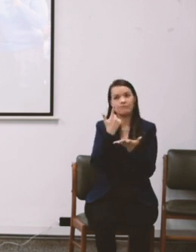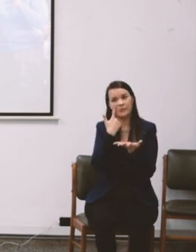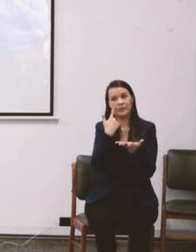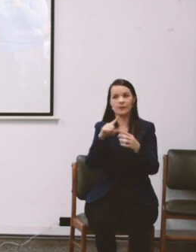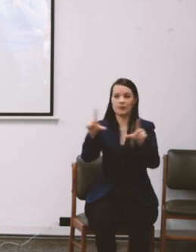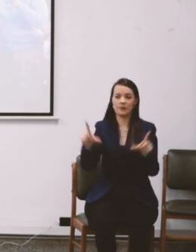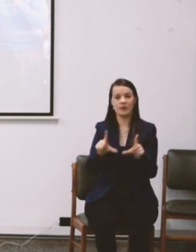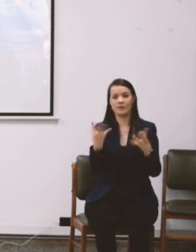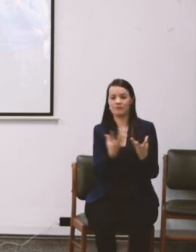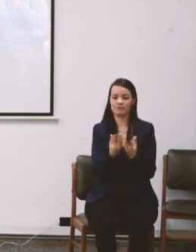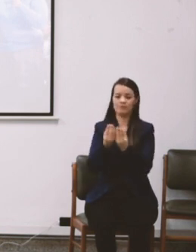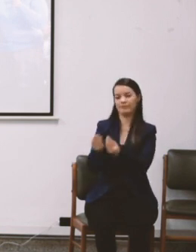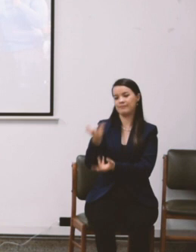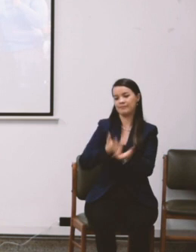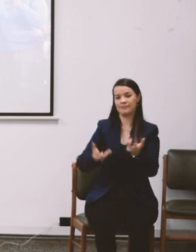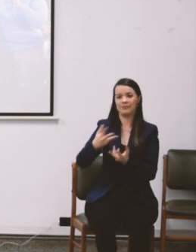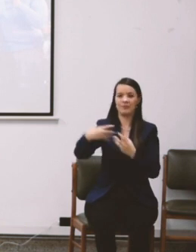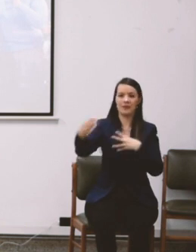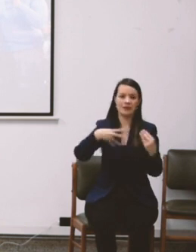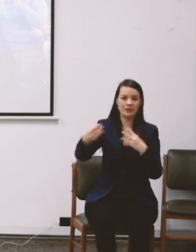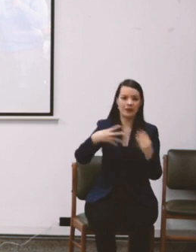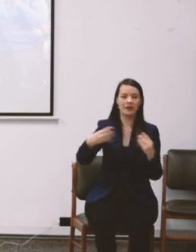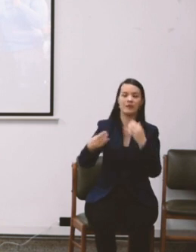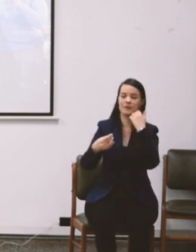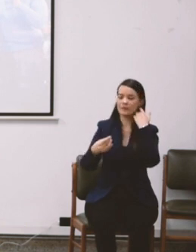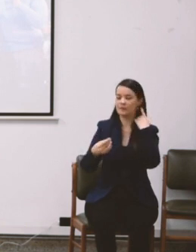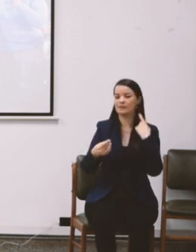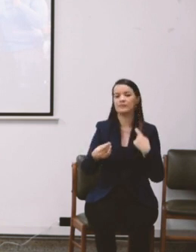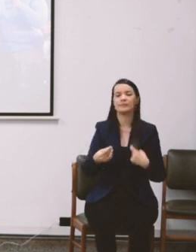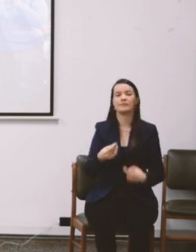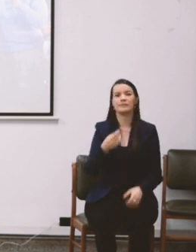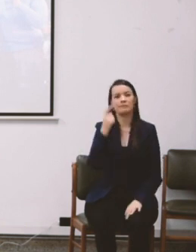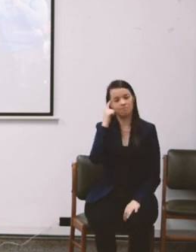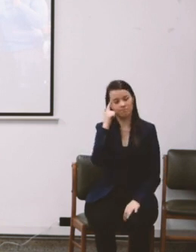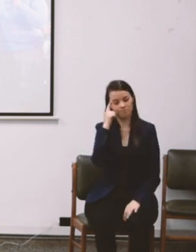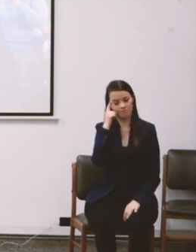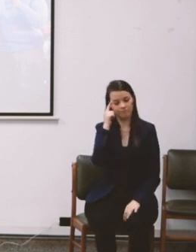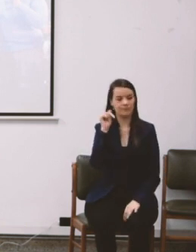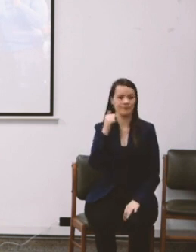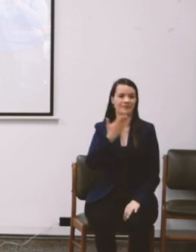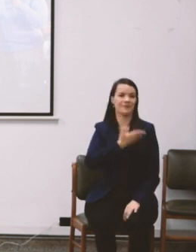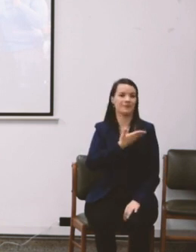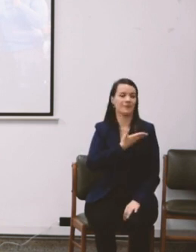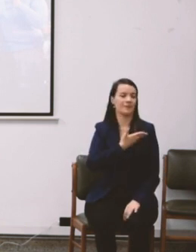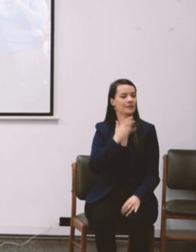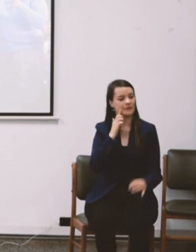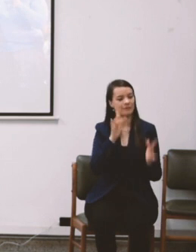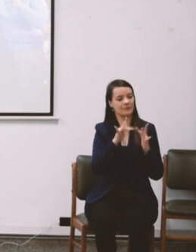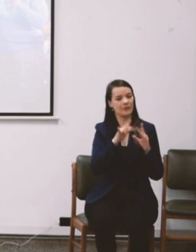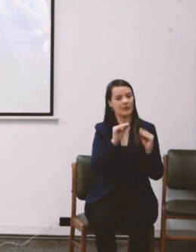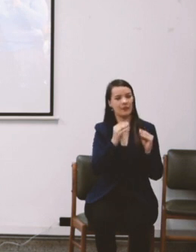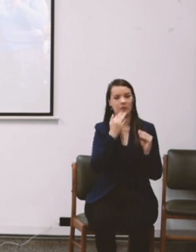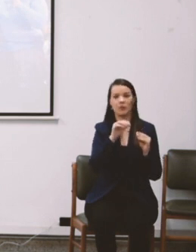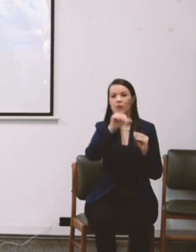de convivencia en donde estén saliendo más, vamos a tratar de, ahora estaba pensando con una mamá precisamente como estar